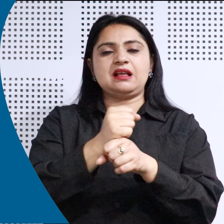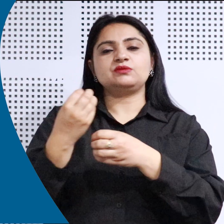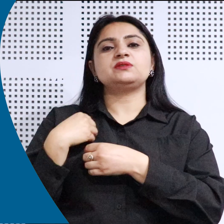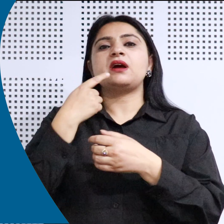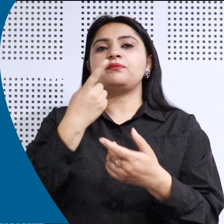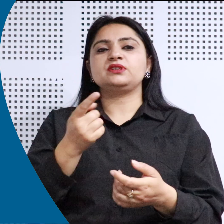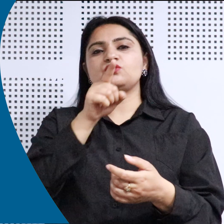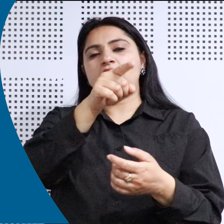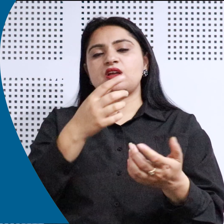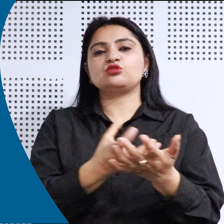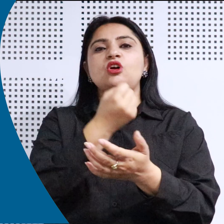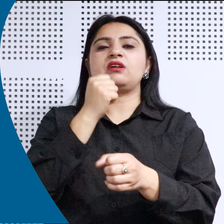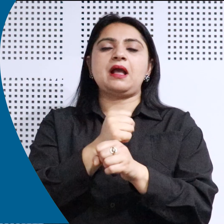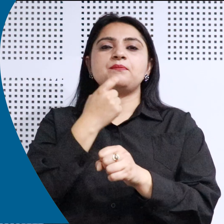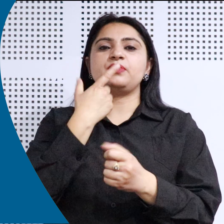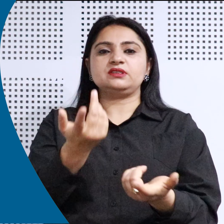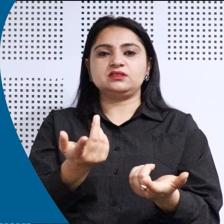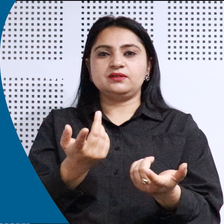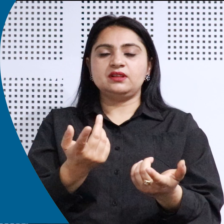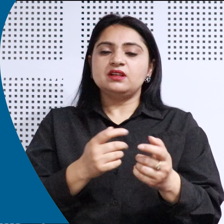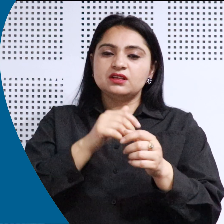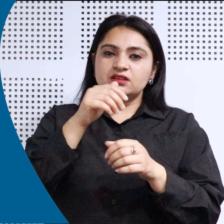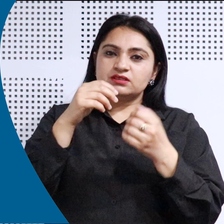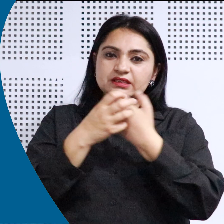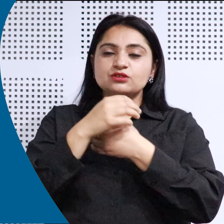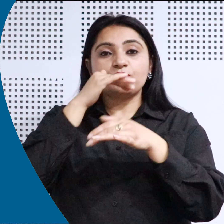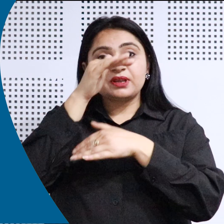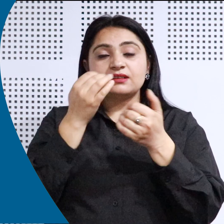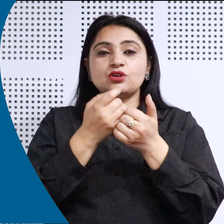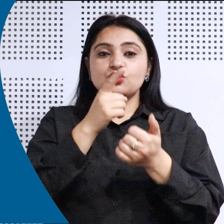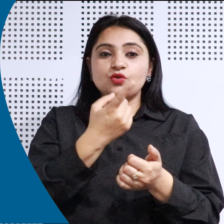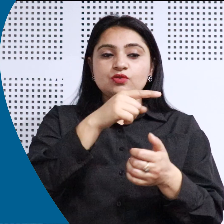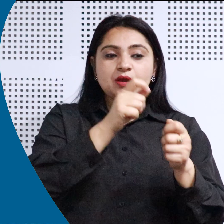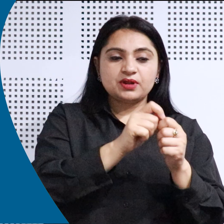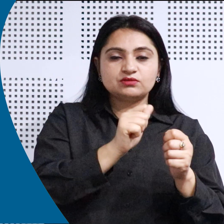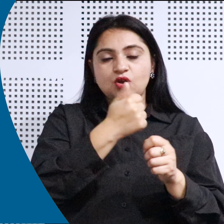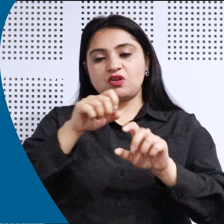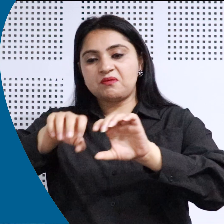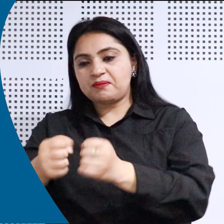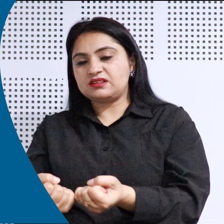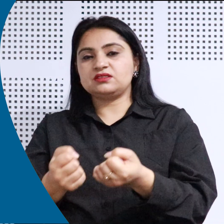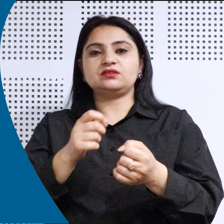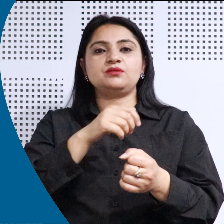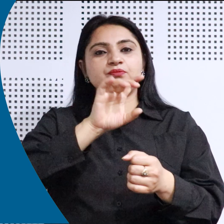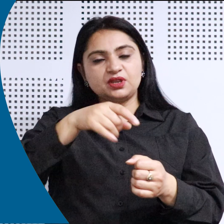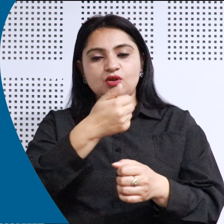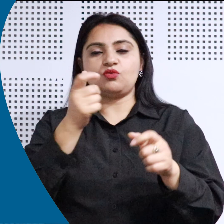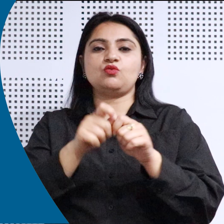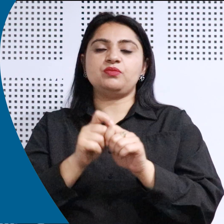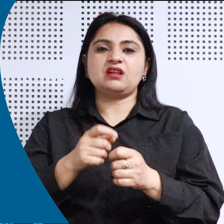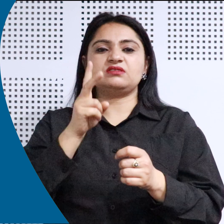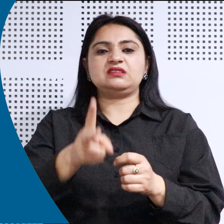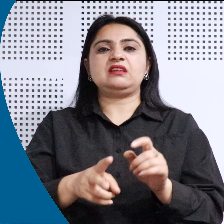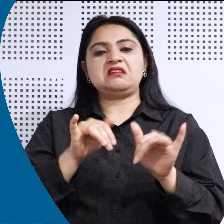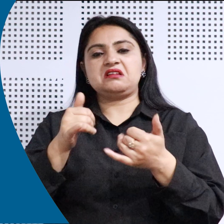भन्छ, उसले भन्छ संघको। तर आखिर जसरी पनि त देशको विकास गर्ने हो नि त। एकाले बनाउँछ, अर्को आएर भत्काउँछ, फेरि अर्को आएर बनाउँछ। अब यही